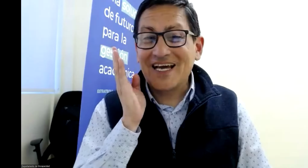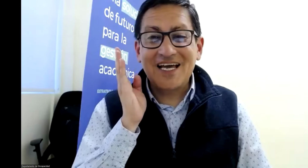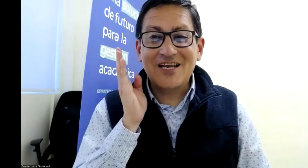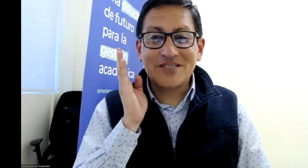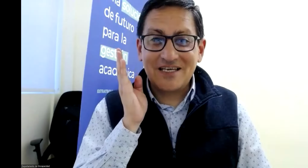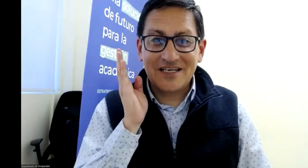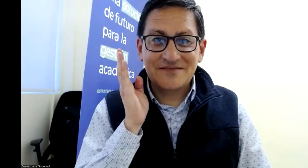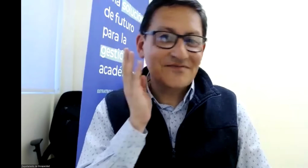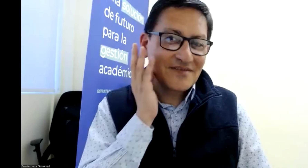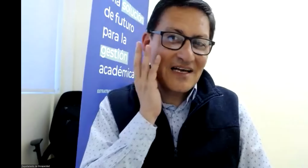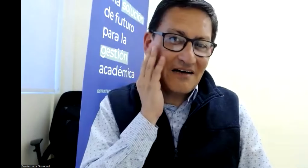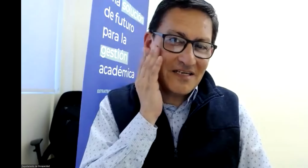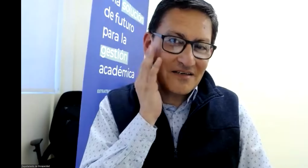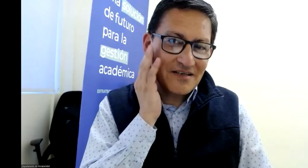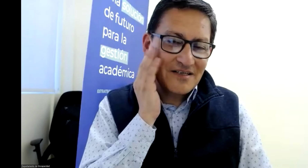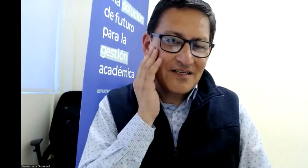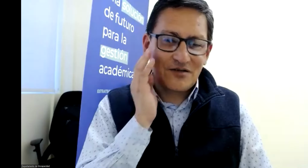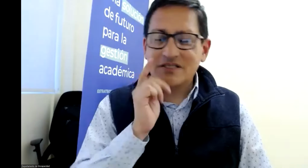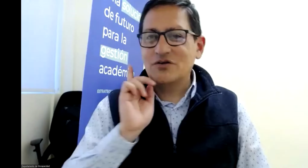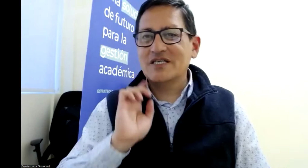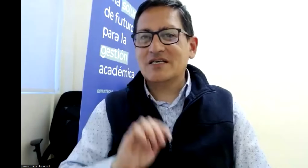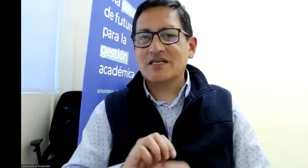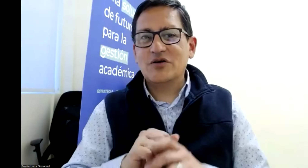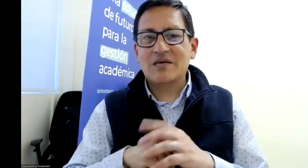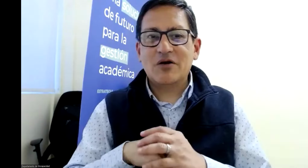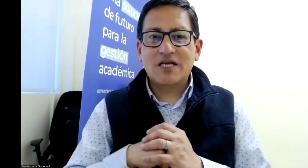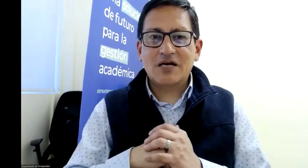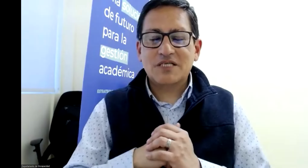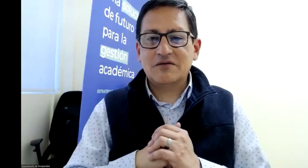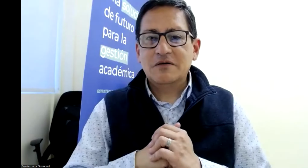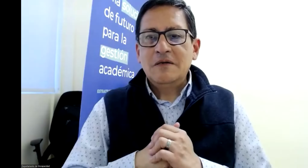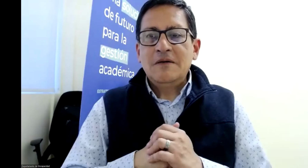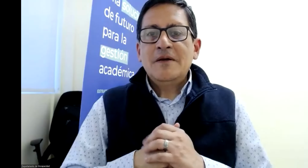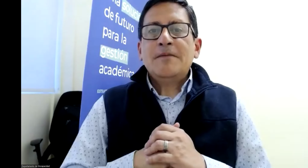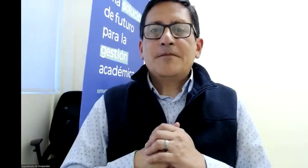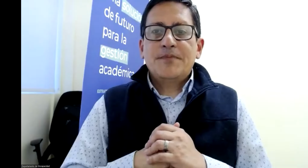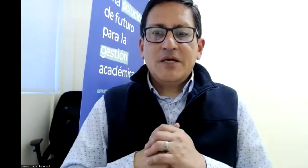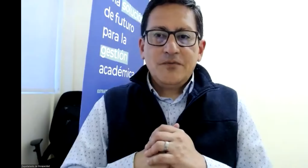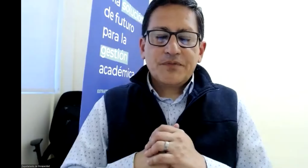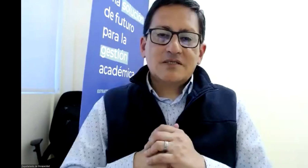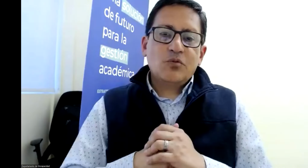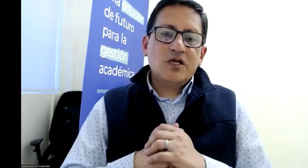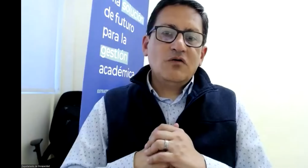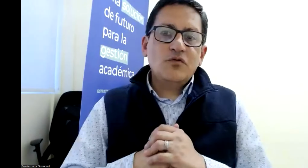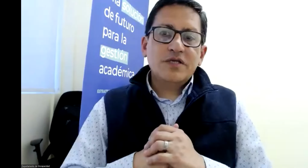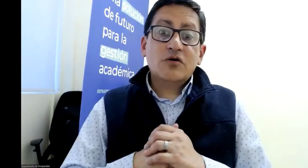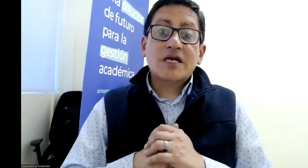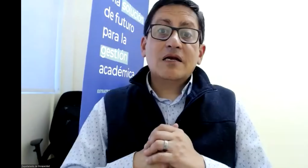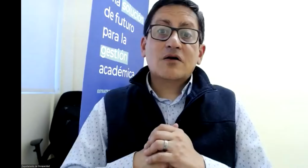Es de Los Ángeles. Abril. No sé si en otras regiones también lo estarán usando. Pero se puede confundir con el